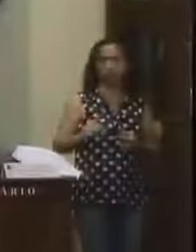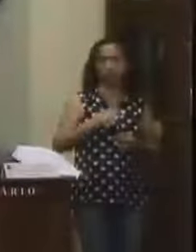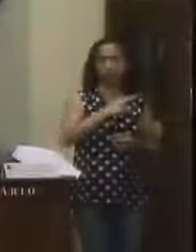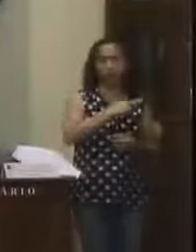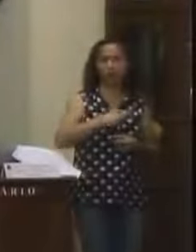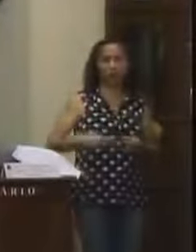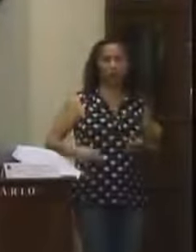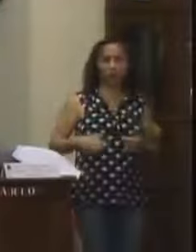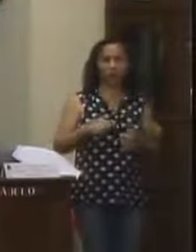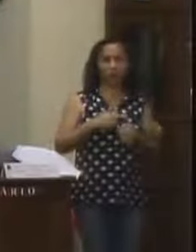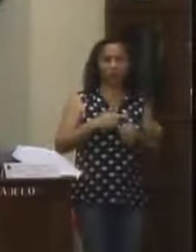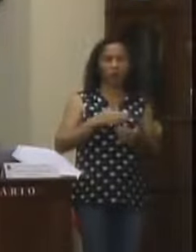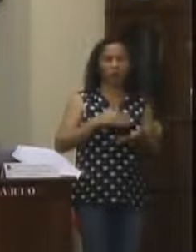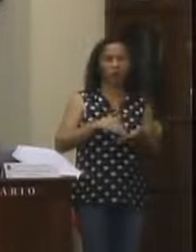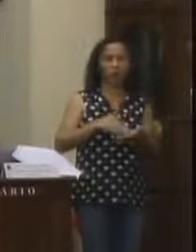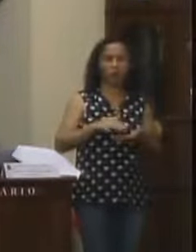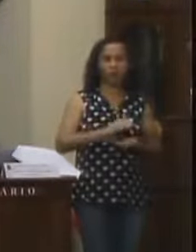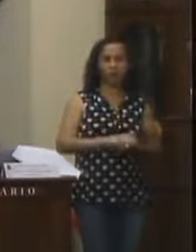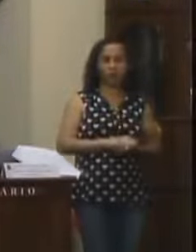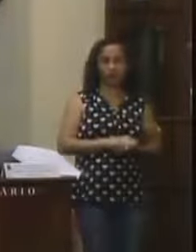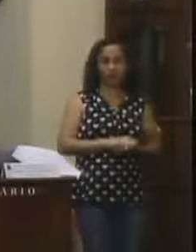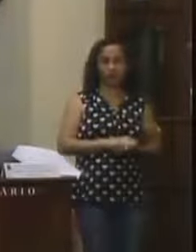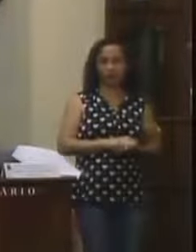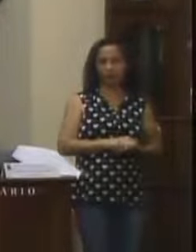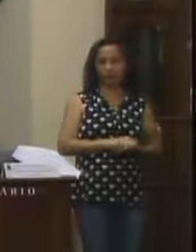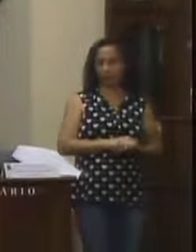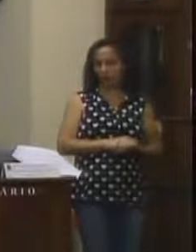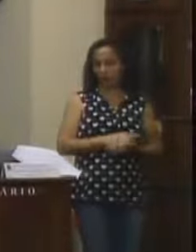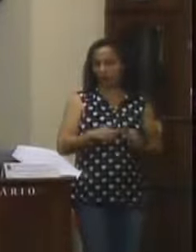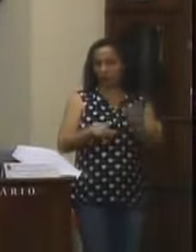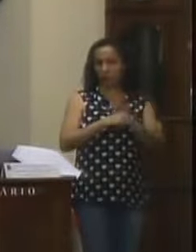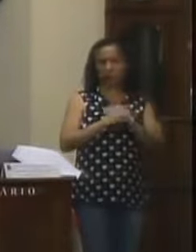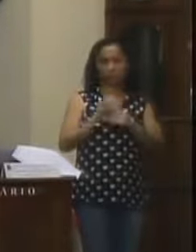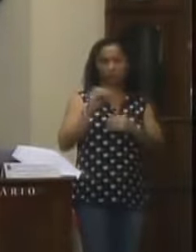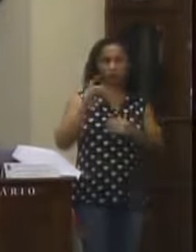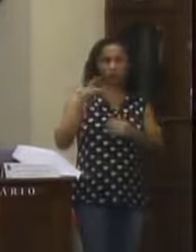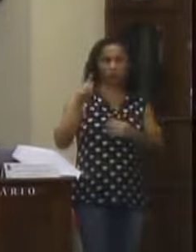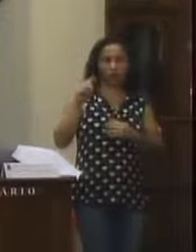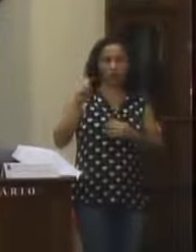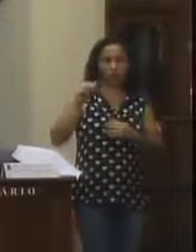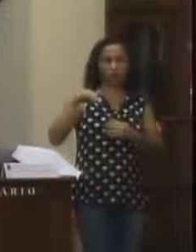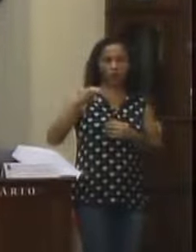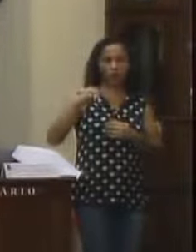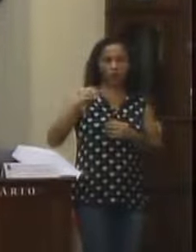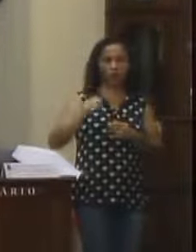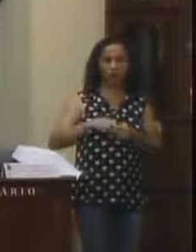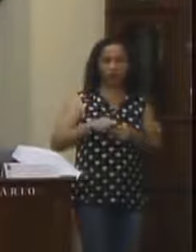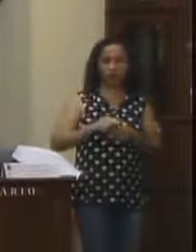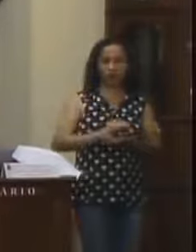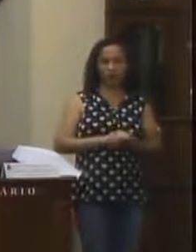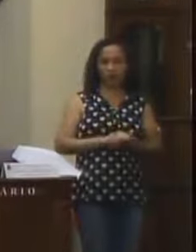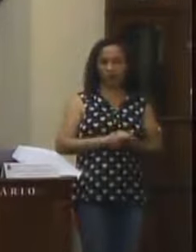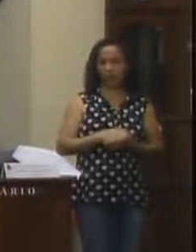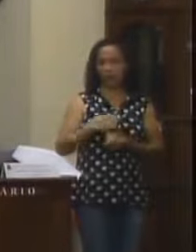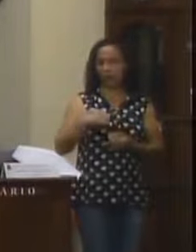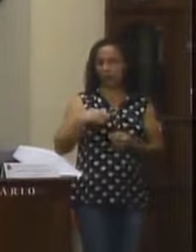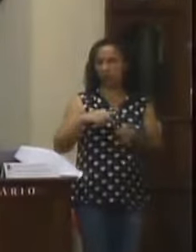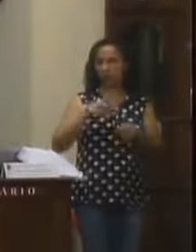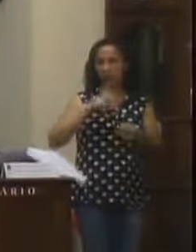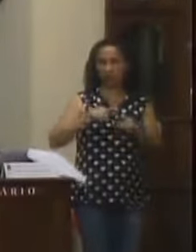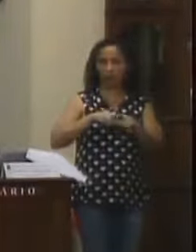artigo 138.2 do Regimento Interno e Lei Orgânica Municipal, em seu inciso 2 do artigo 50. Assim, quanto à análise de constitucionalidade no que